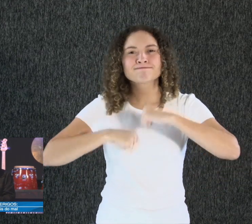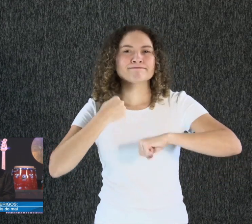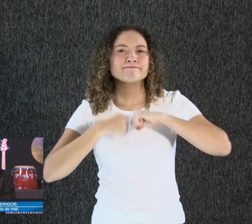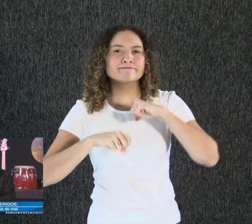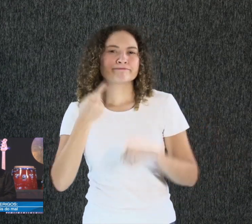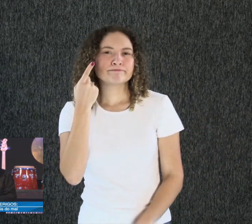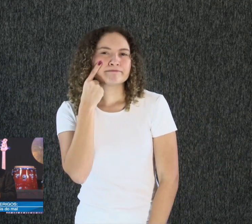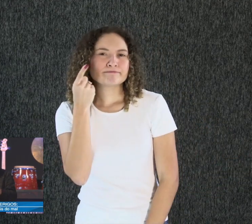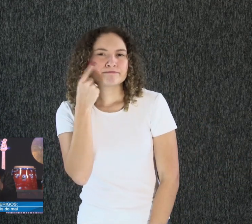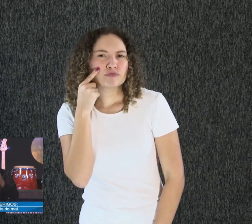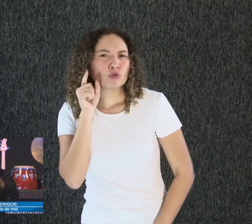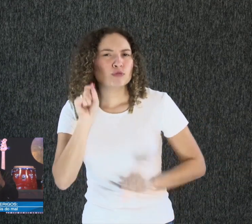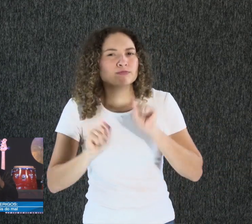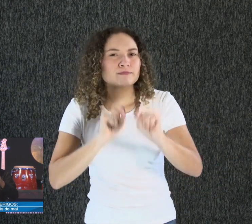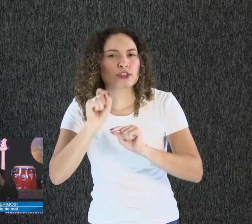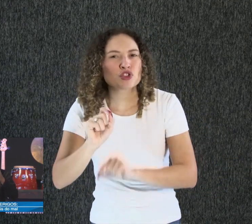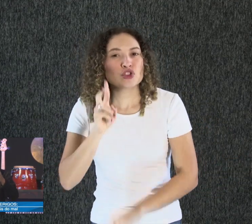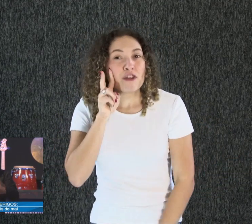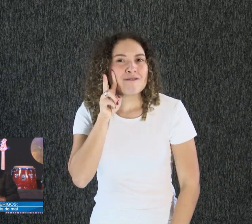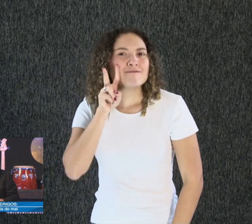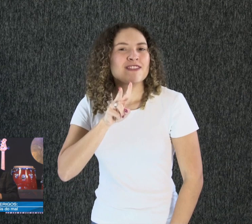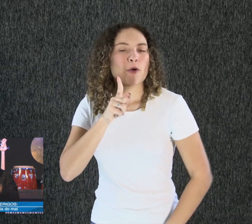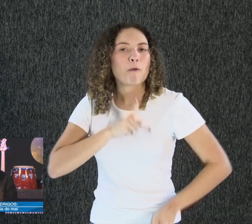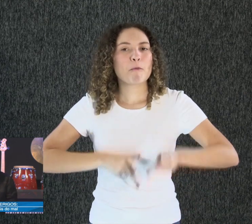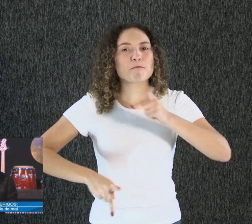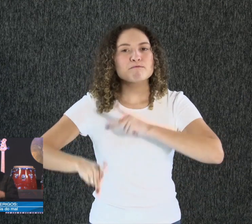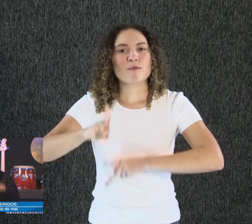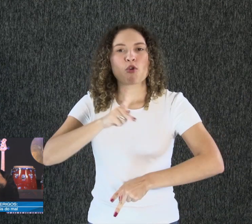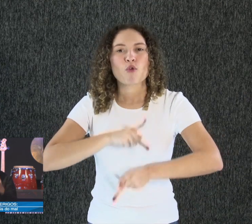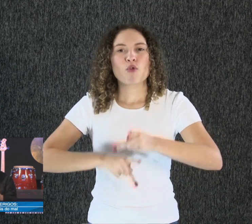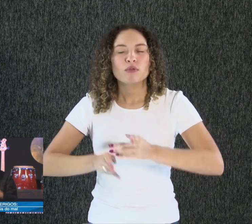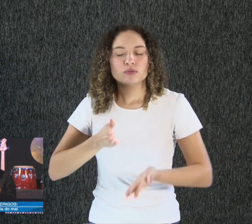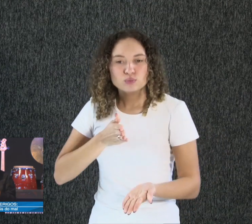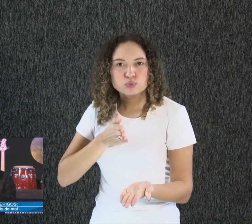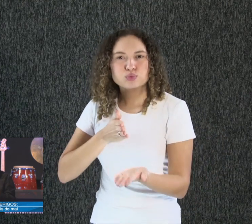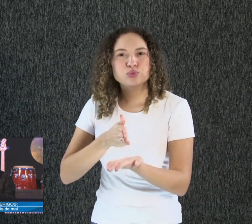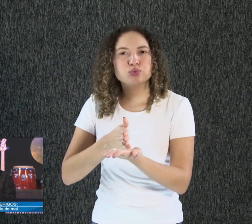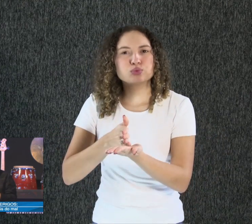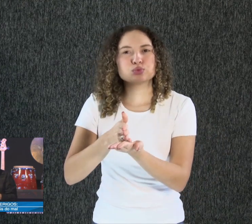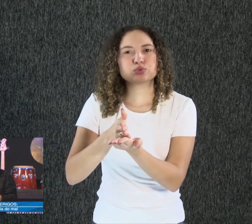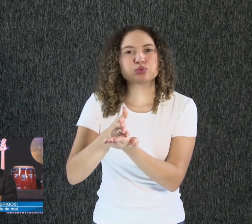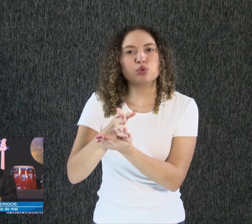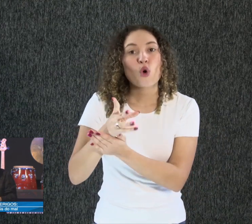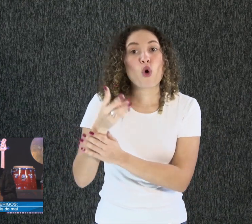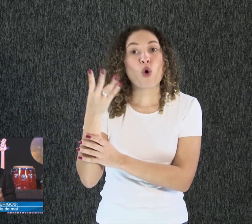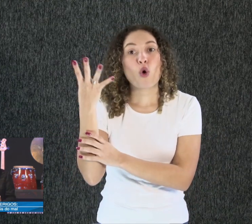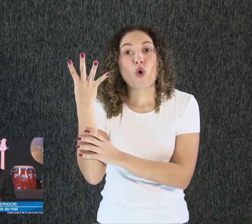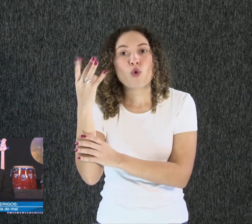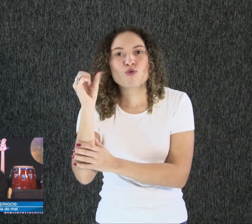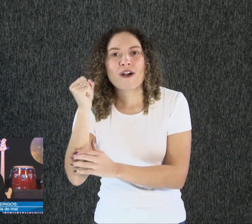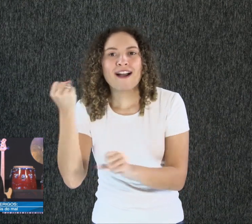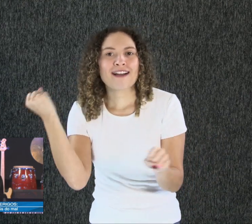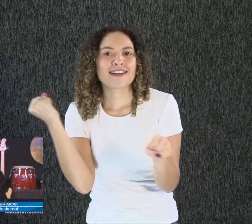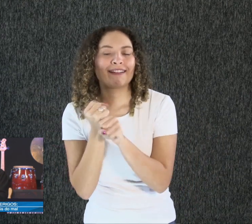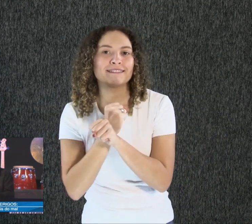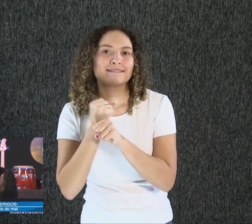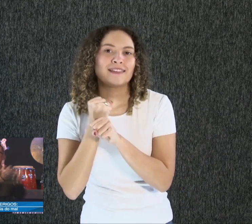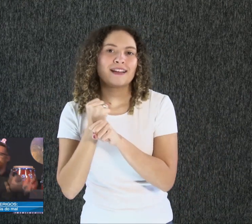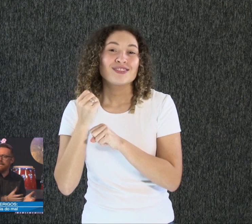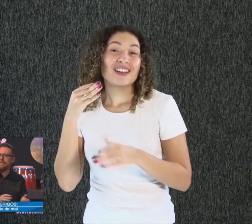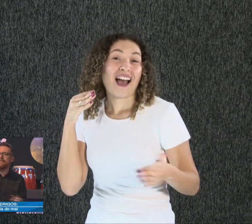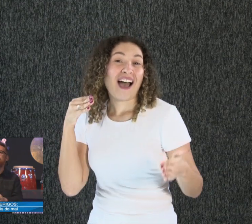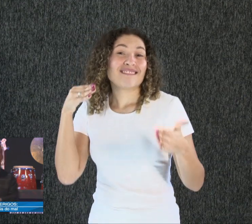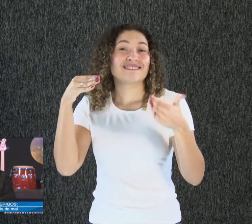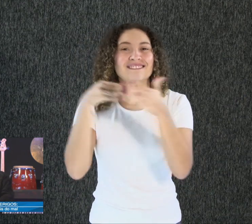teve ao ver aquele povo, o povo de Israel, caminhando por 40 anos naquele deserto até chegar à terra